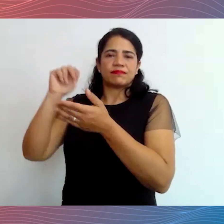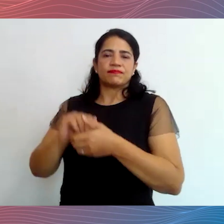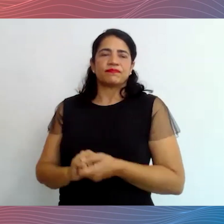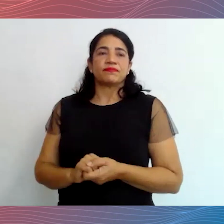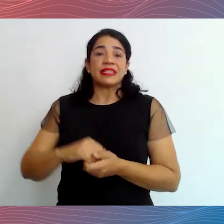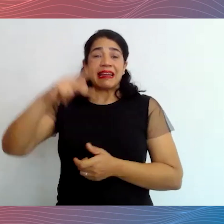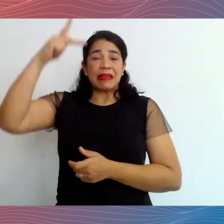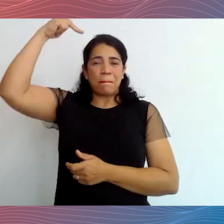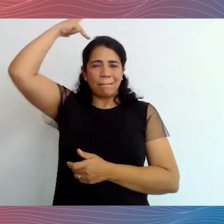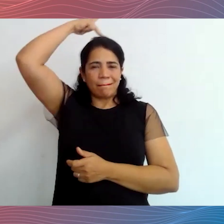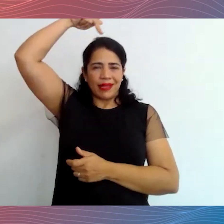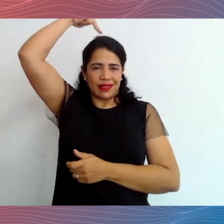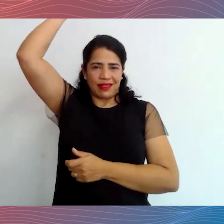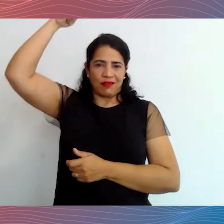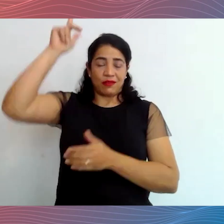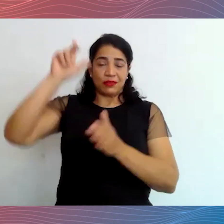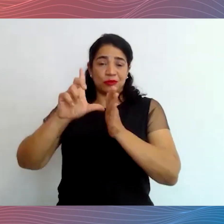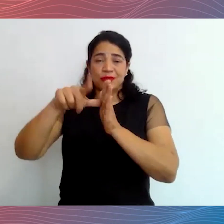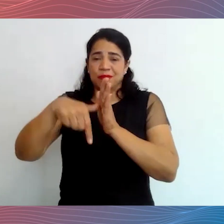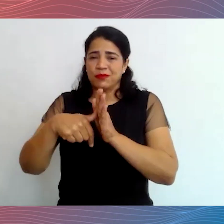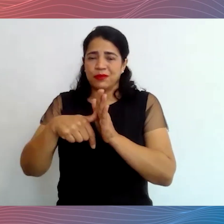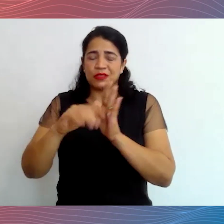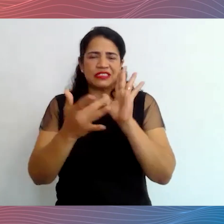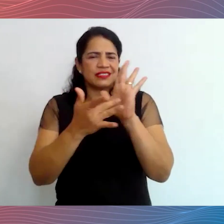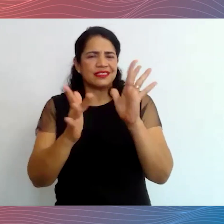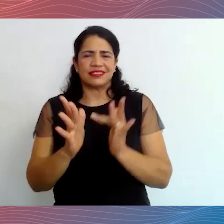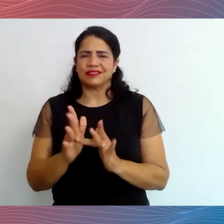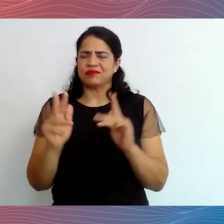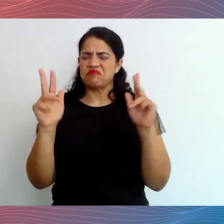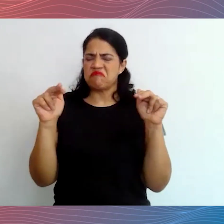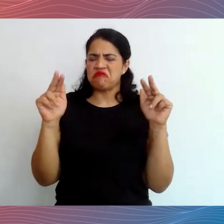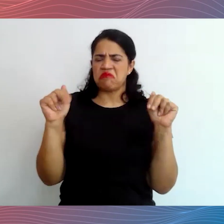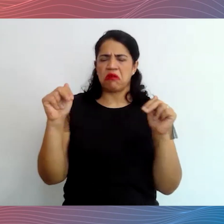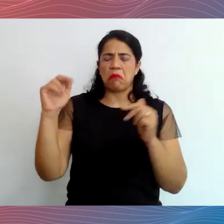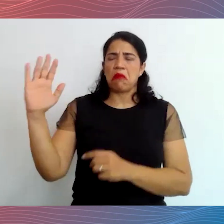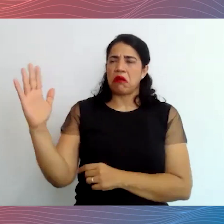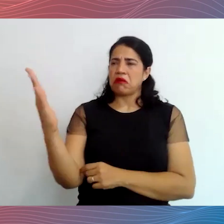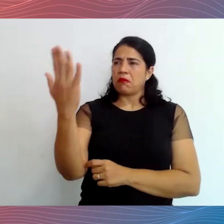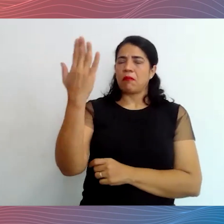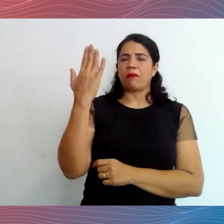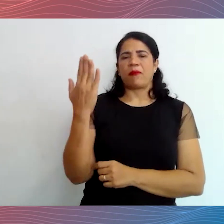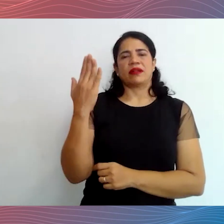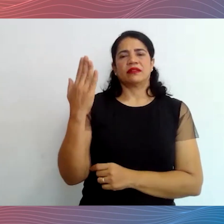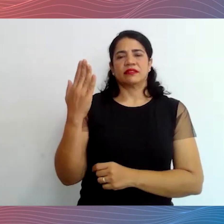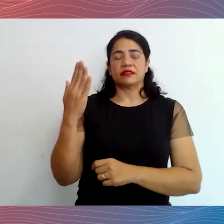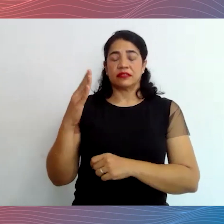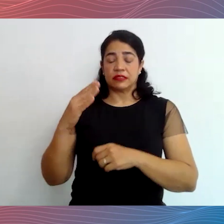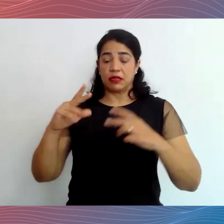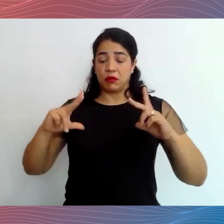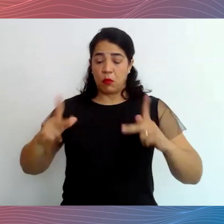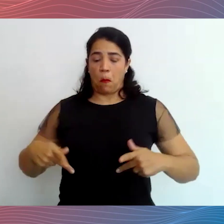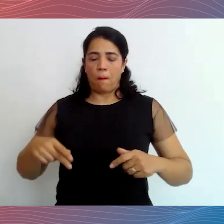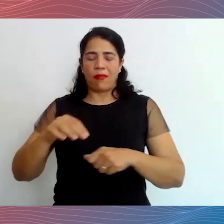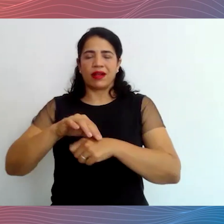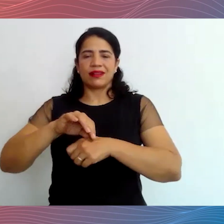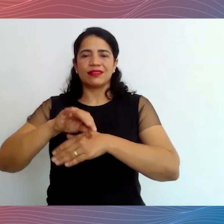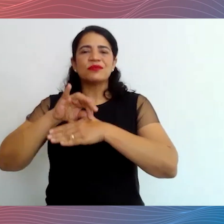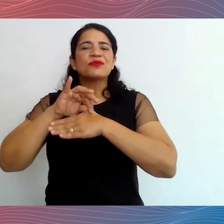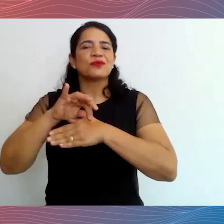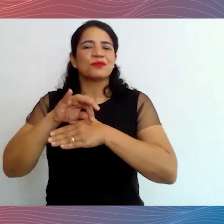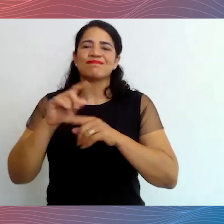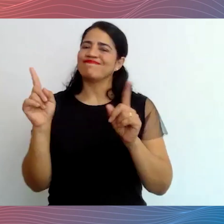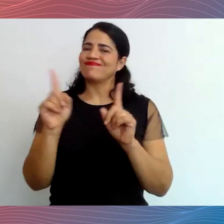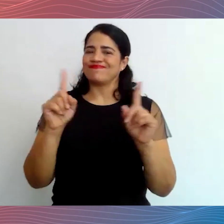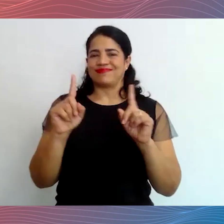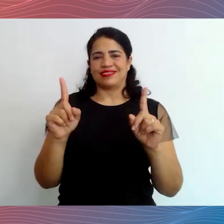Pedro, um homem. Muita gente confunde. Não, Deus fala pelo Espírito Santo, não usa homem. Não, Deus usa